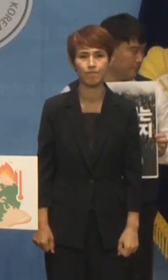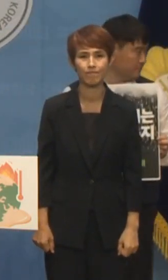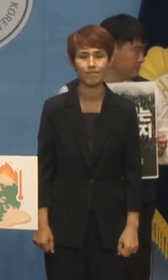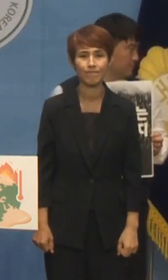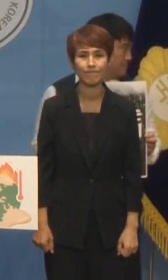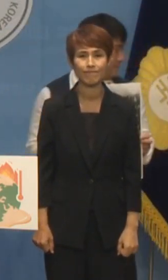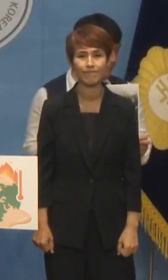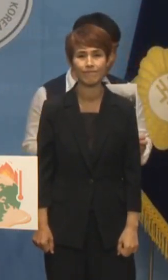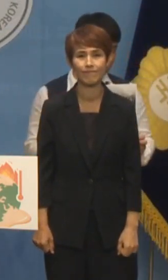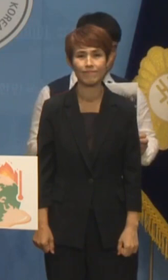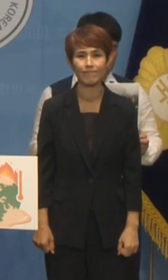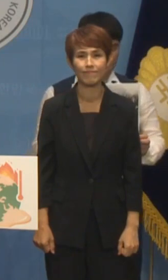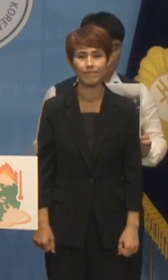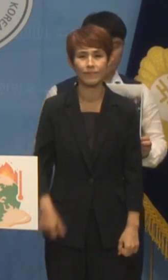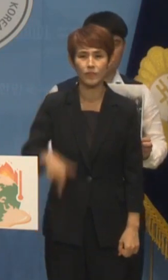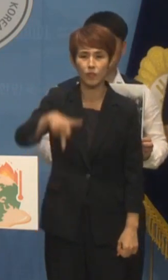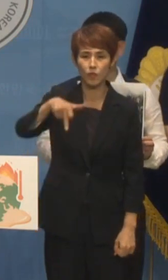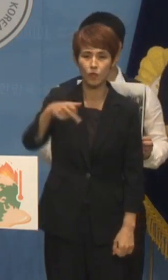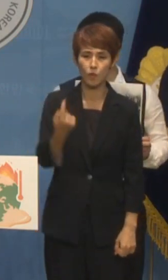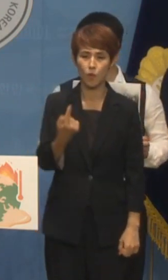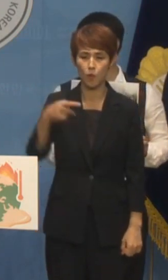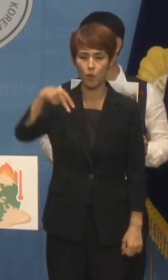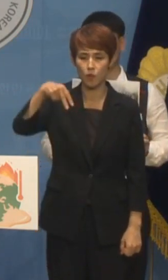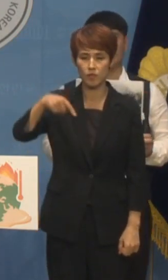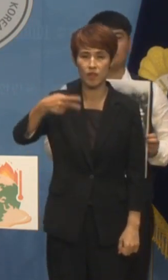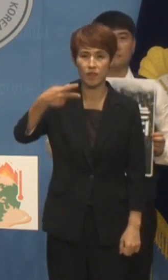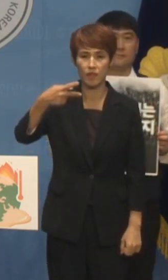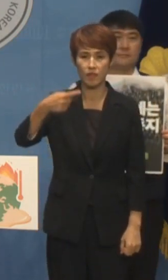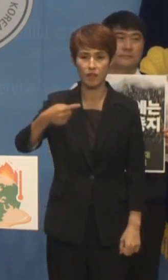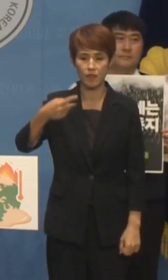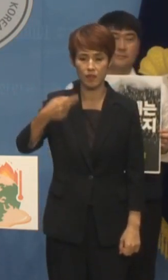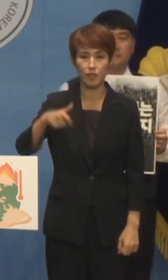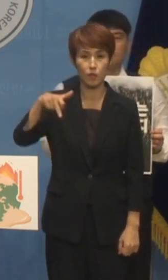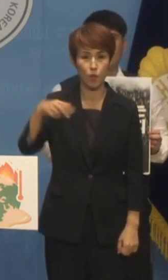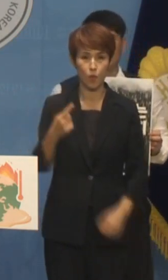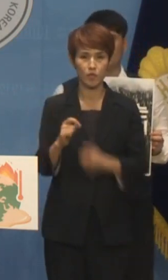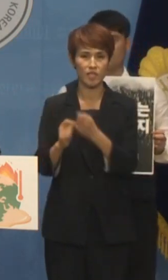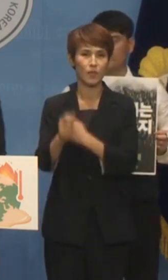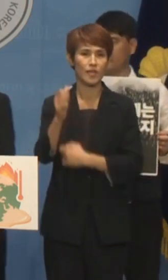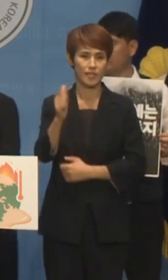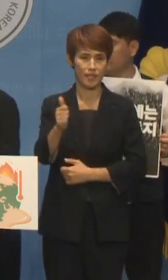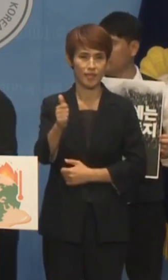예, 다음으로는 코스트코 이미현 지회장님 발언 있겠습니다.